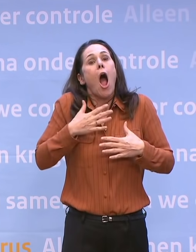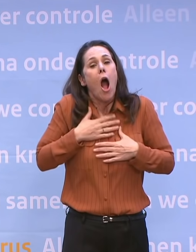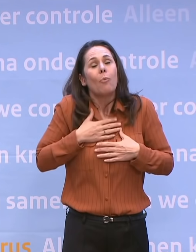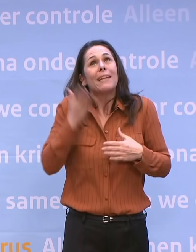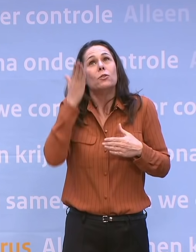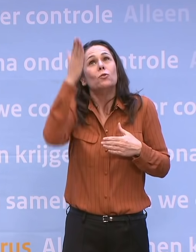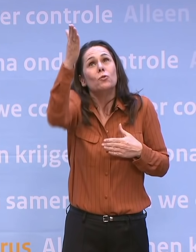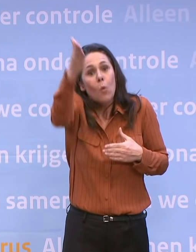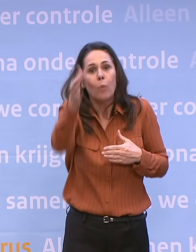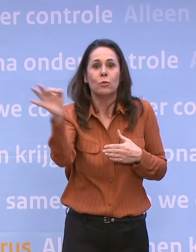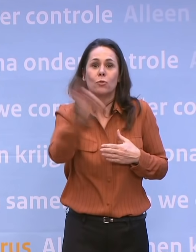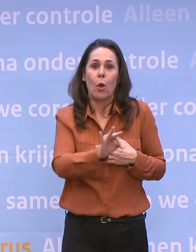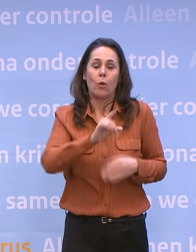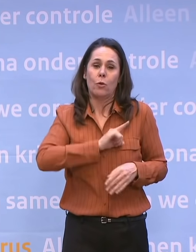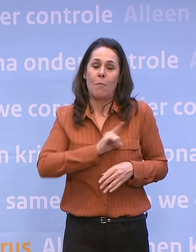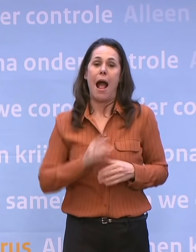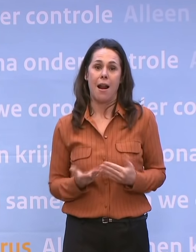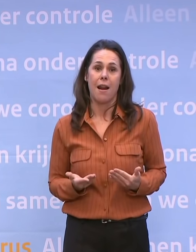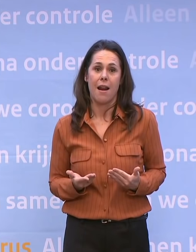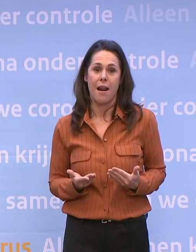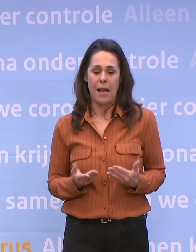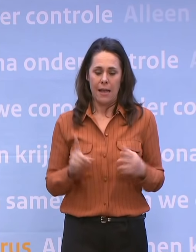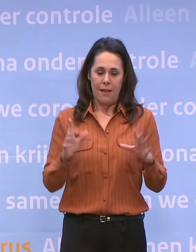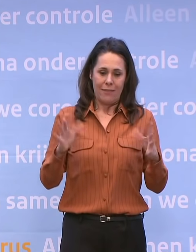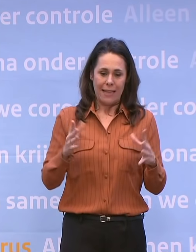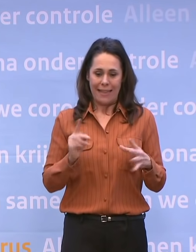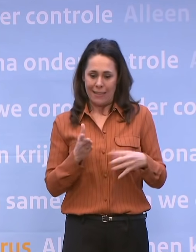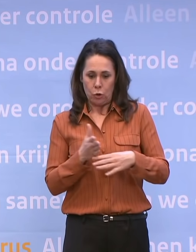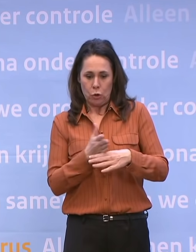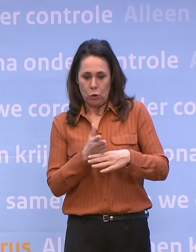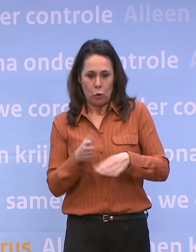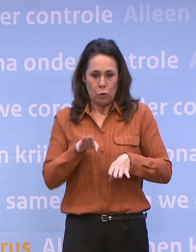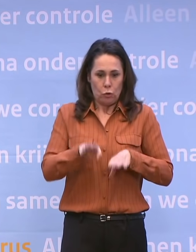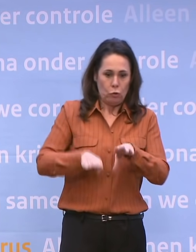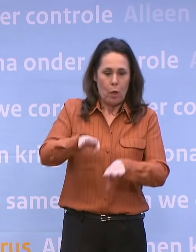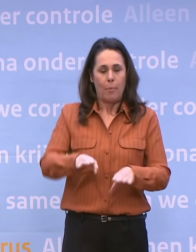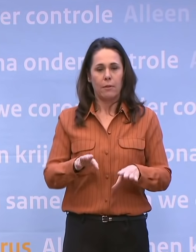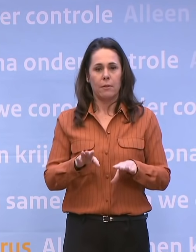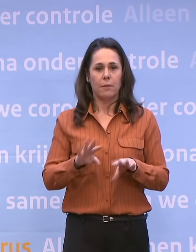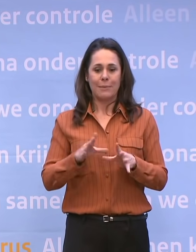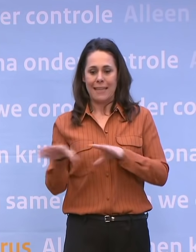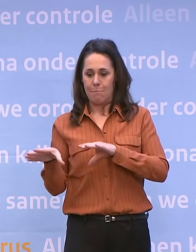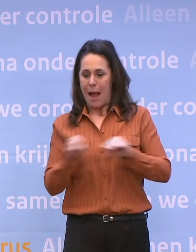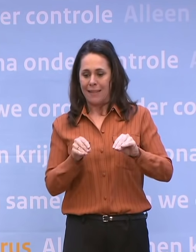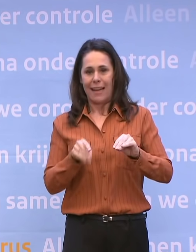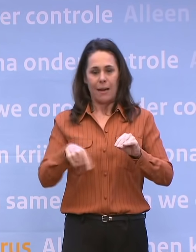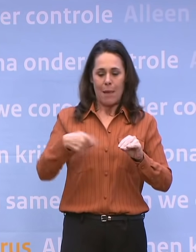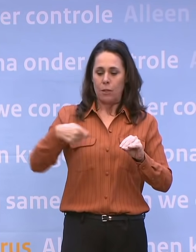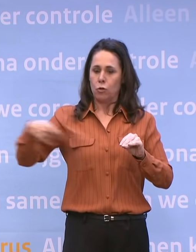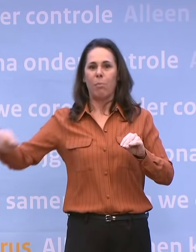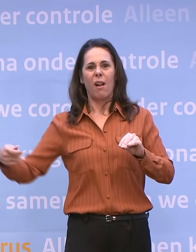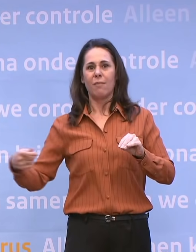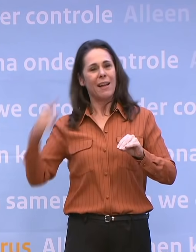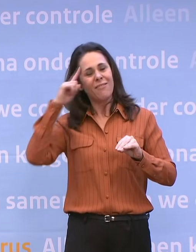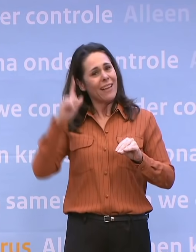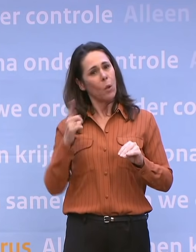normaal kan. En waarschijnlijk moet je dan eerst tussenstappen zetten, dat je bepaalde maatregelen wat kunt versoepelen. Maar zelfs dat weten we niet voor 28 april. En